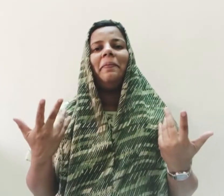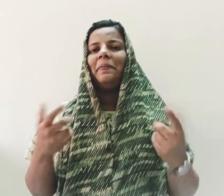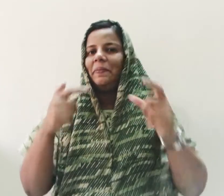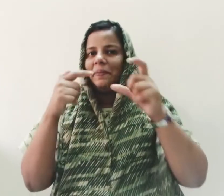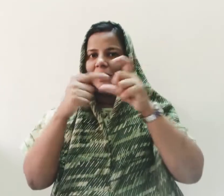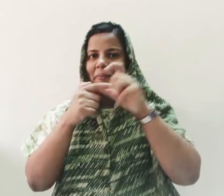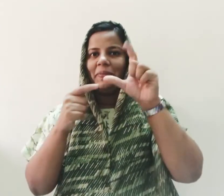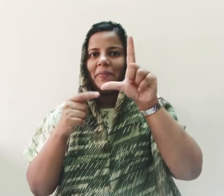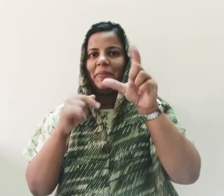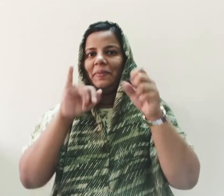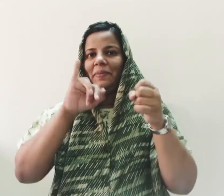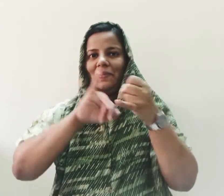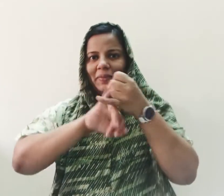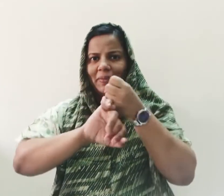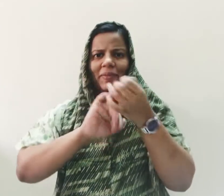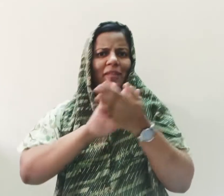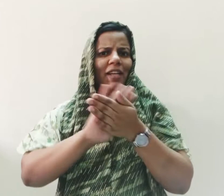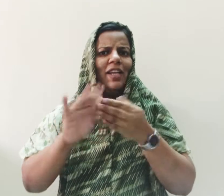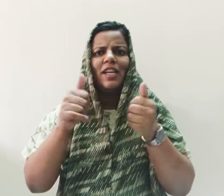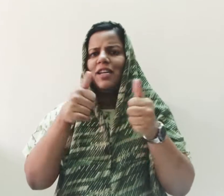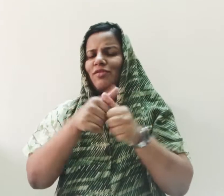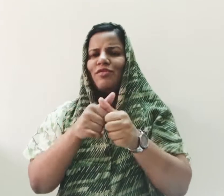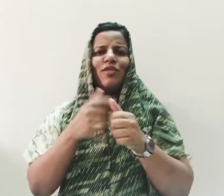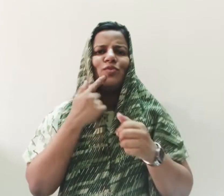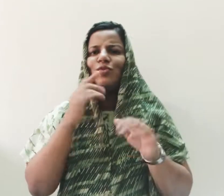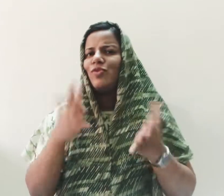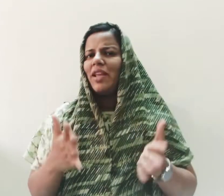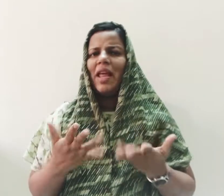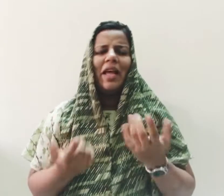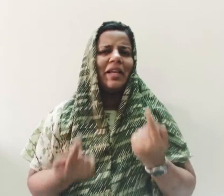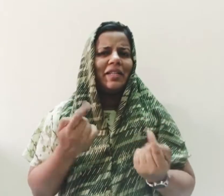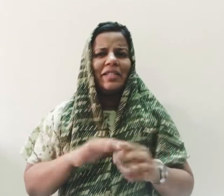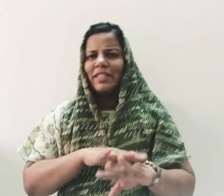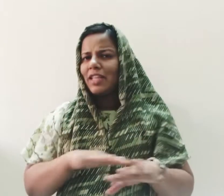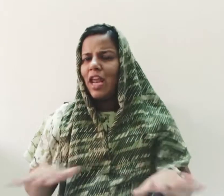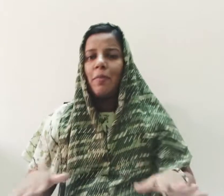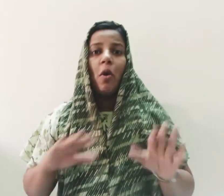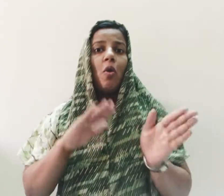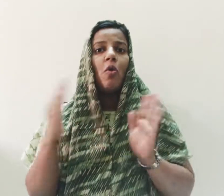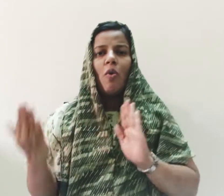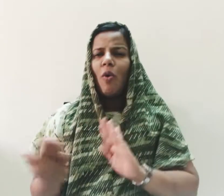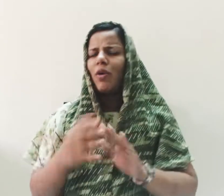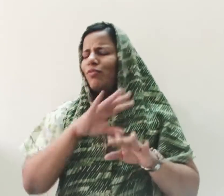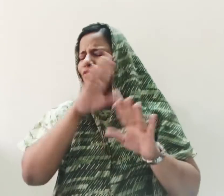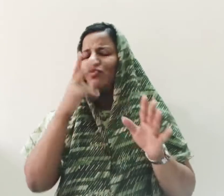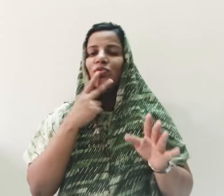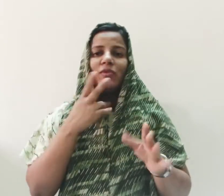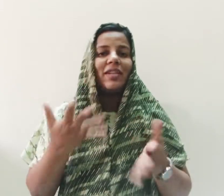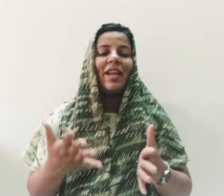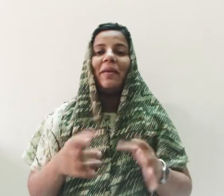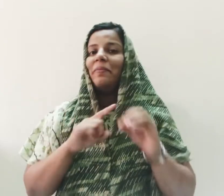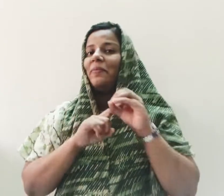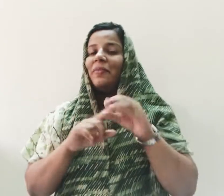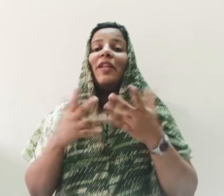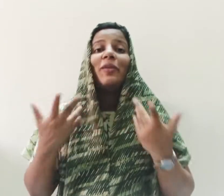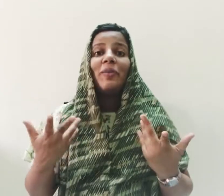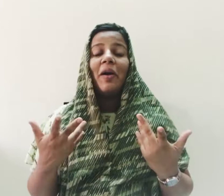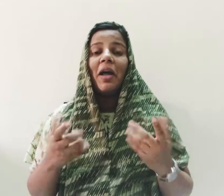ഏലീഷ ദൈവിക നിയോഗത്തിൽ ചോദിക്കുന്നത് കാളകളെയോ വയലുകളെയോ ലോകത്തിലെ ഒന്നിനെയോ അല്ല, ചോദിച്ചത് എന്തുവാ? എനിക്ക് അങ്ങയുടെ